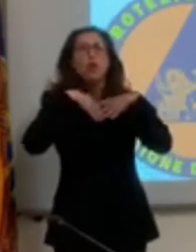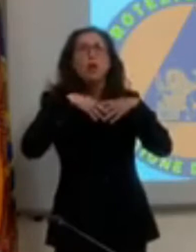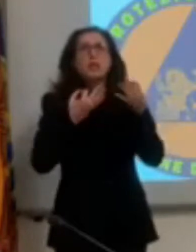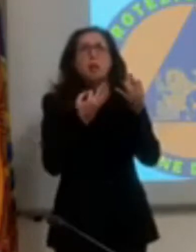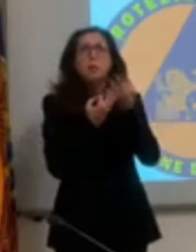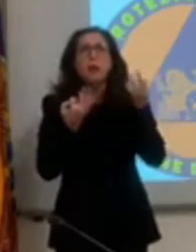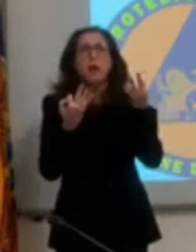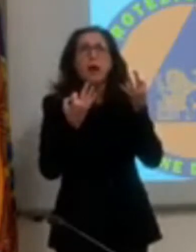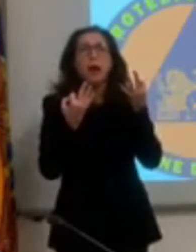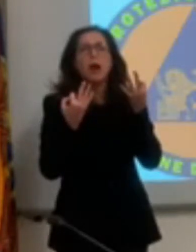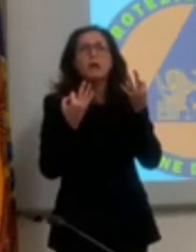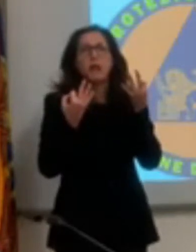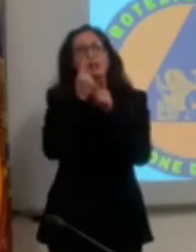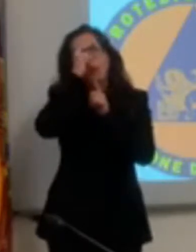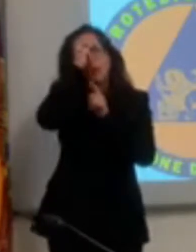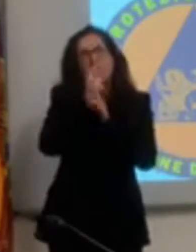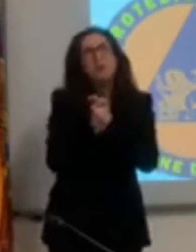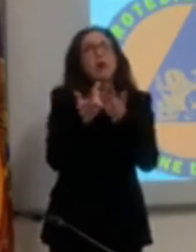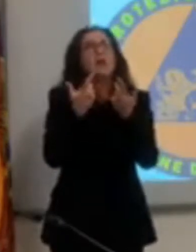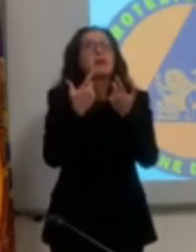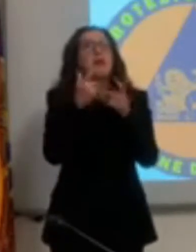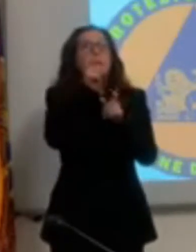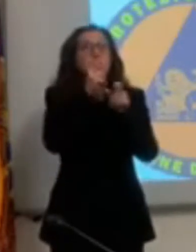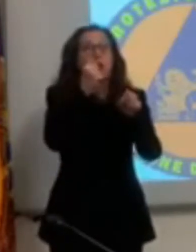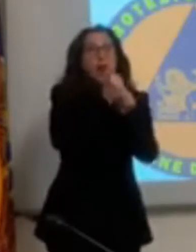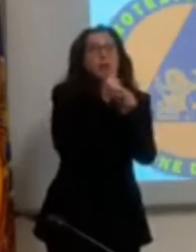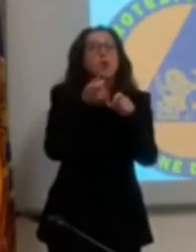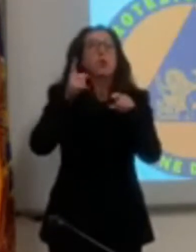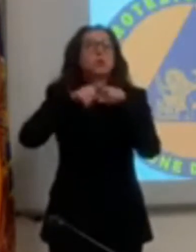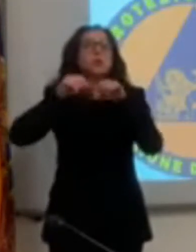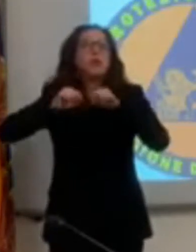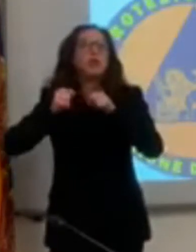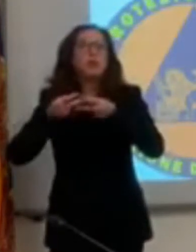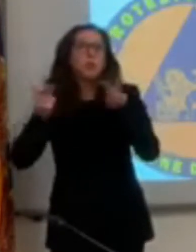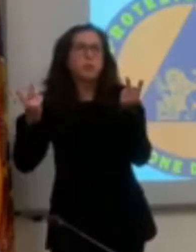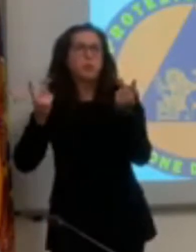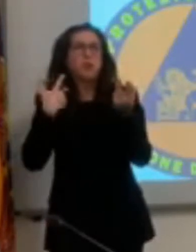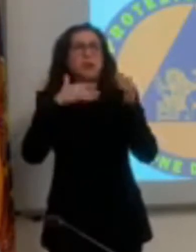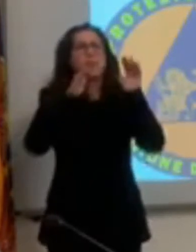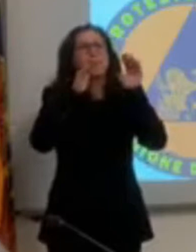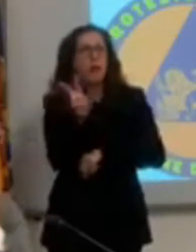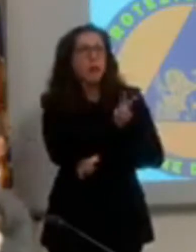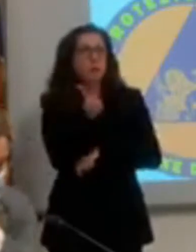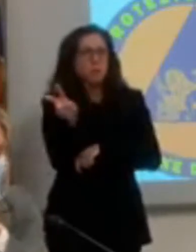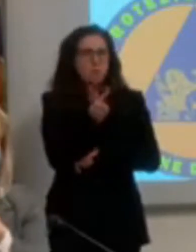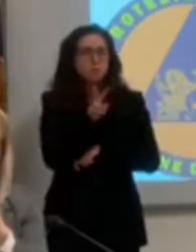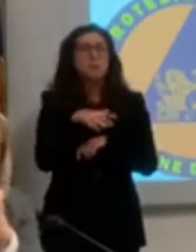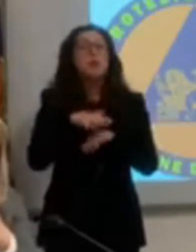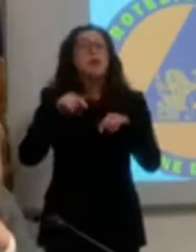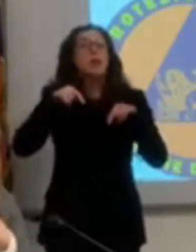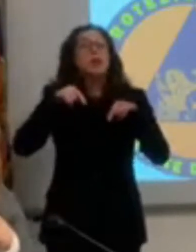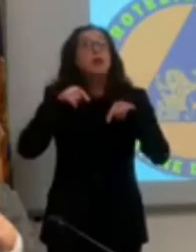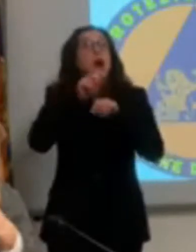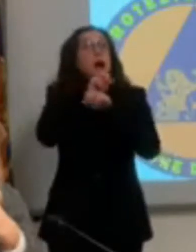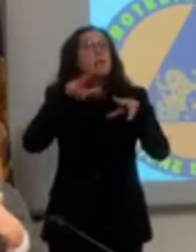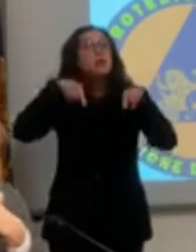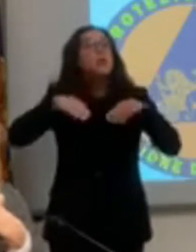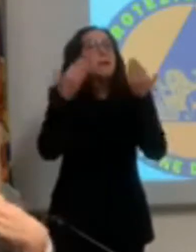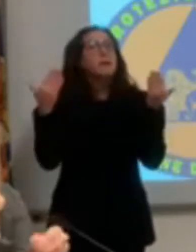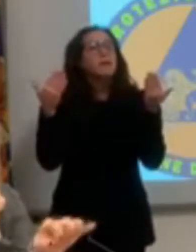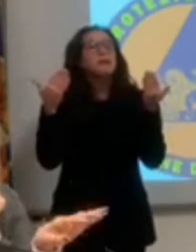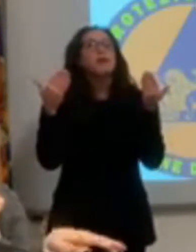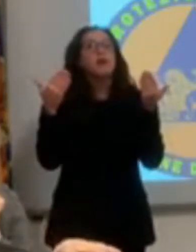festa non funziona così detto questo vi dico che questa mattina abbiamo avuto una intensa